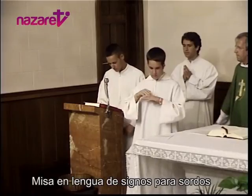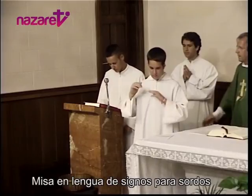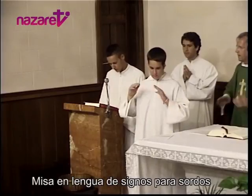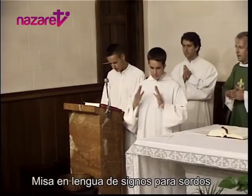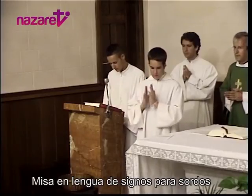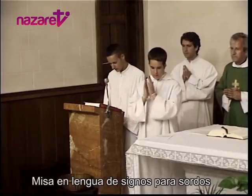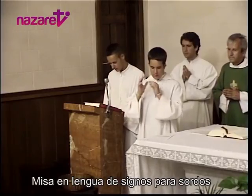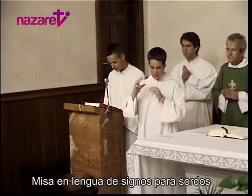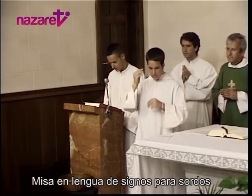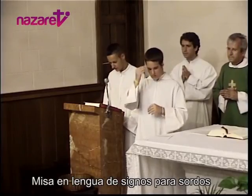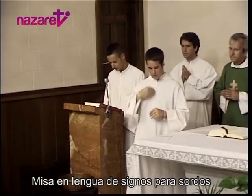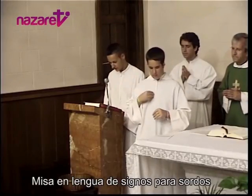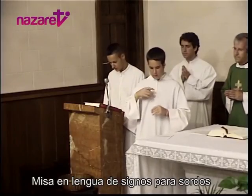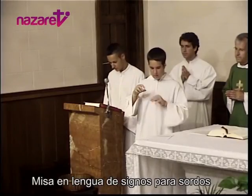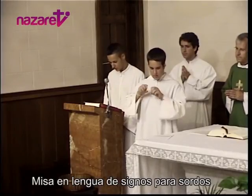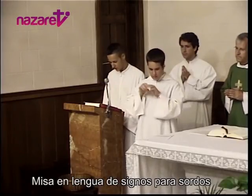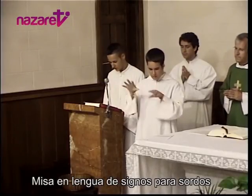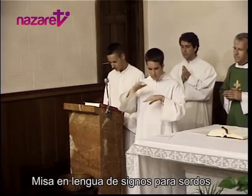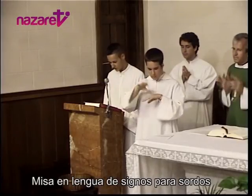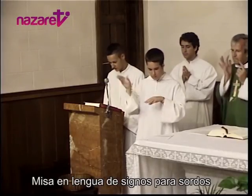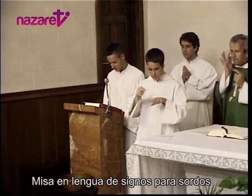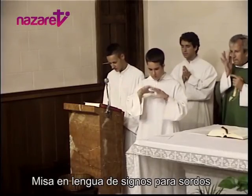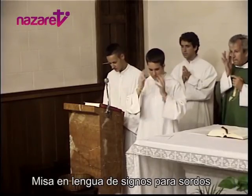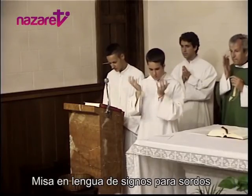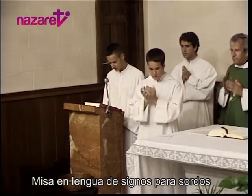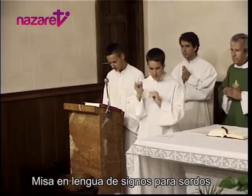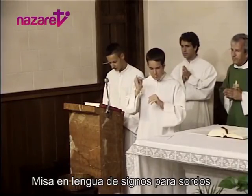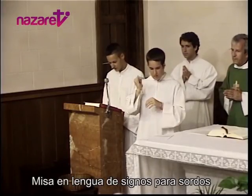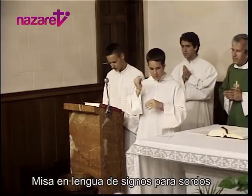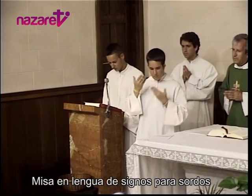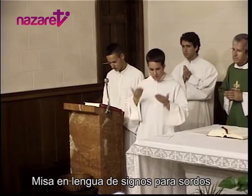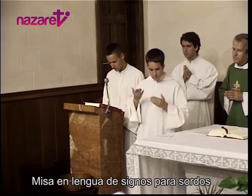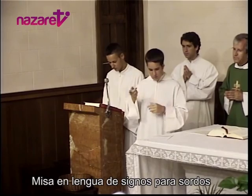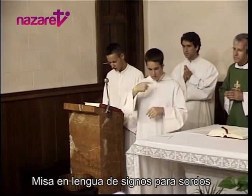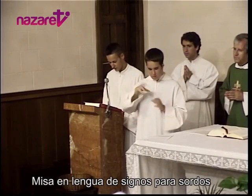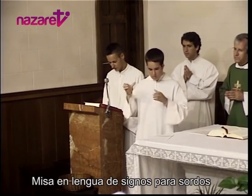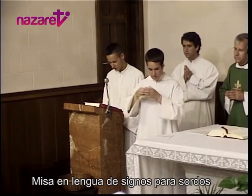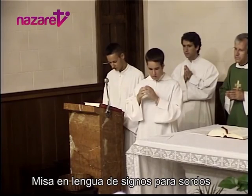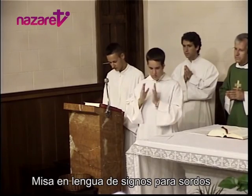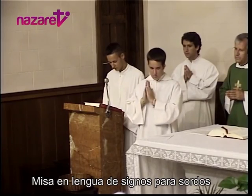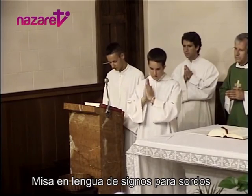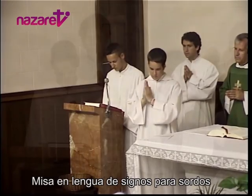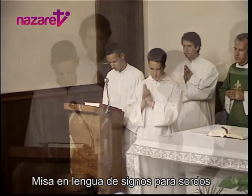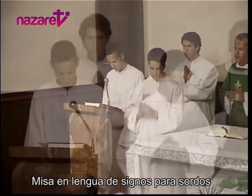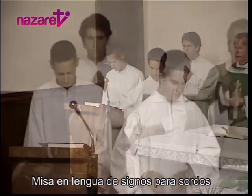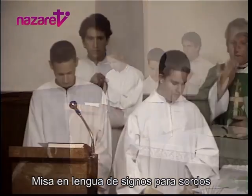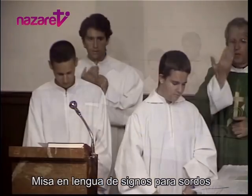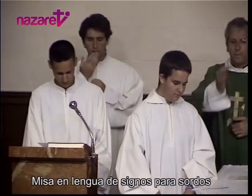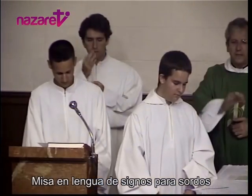Por la Santa Iglesia extendida por toda la tierra y presente en nuestra comunidad. Oremos. Te lo